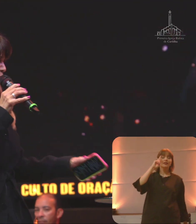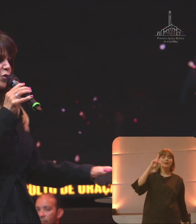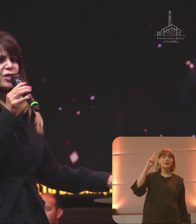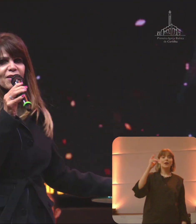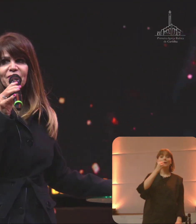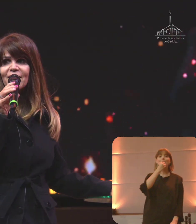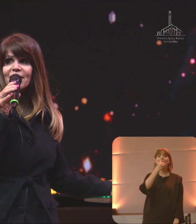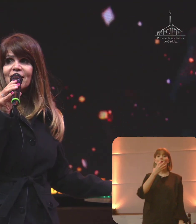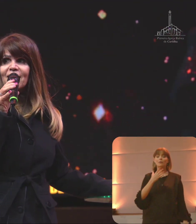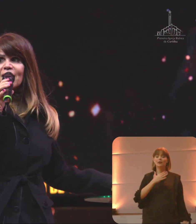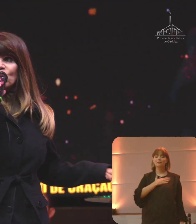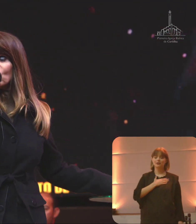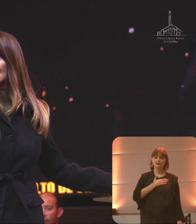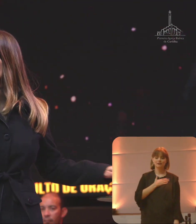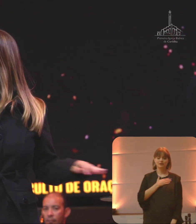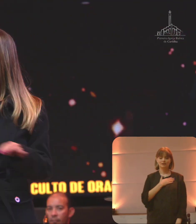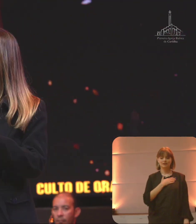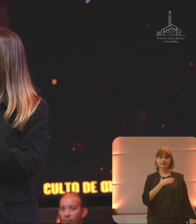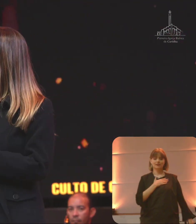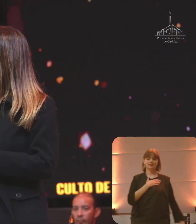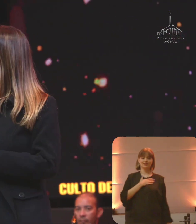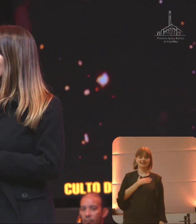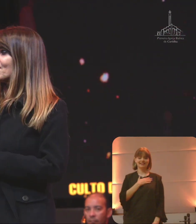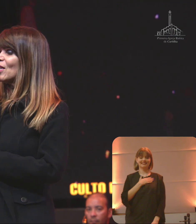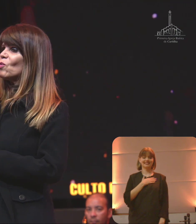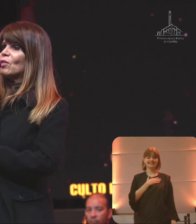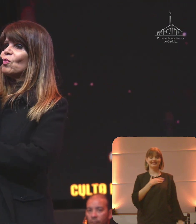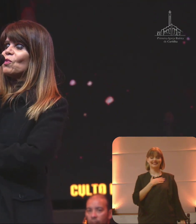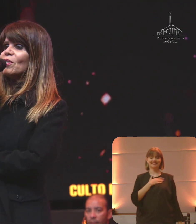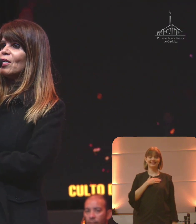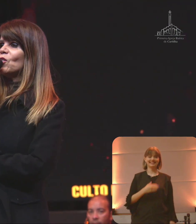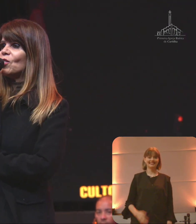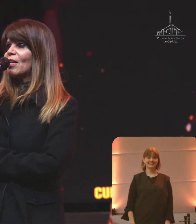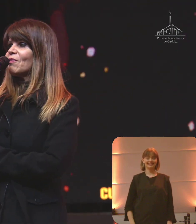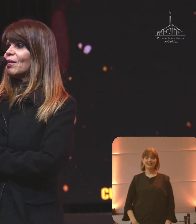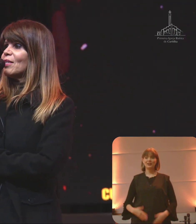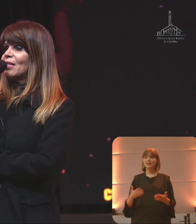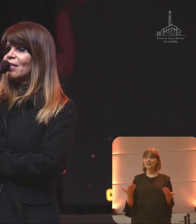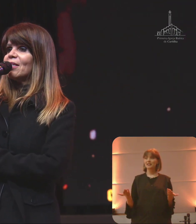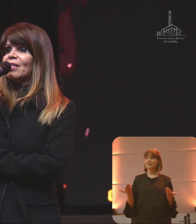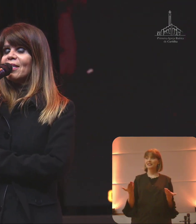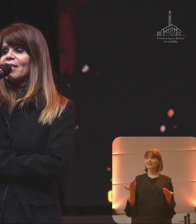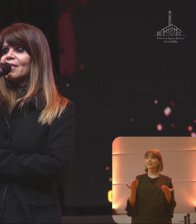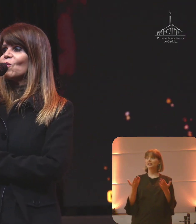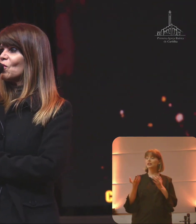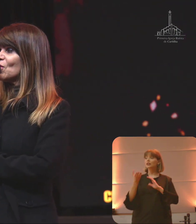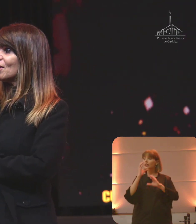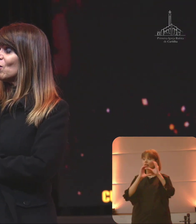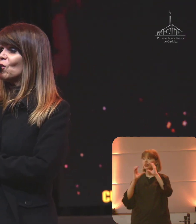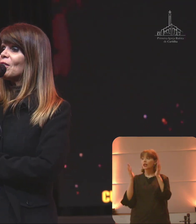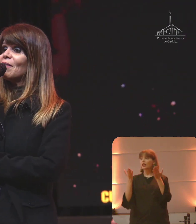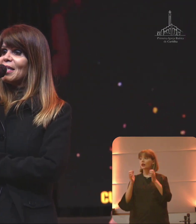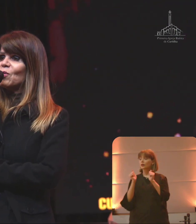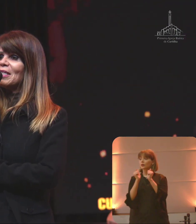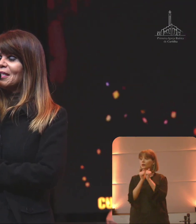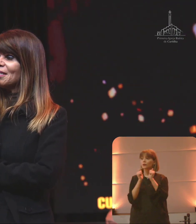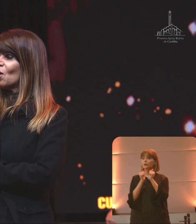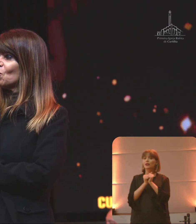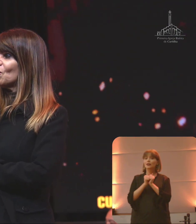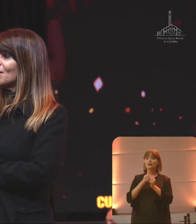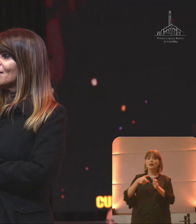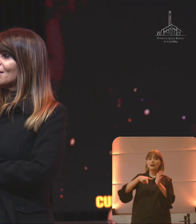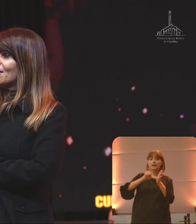Esse é um salmo de Davi. Enquanto a gente orava ali, enquanto a gente iria iniciar o nosso ensaio, a gente estava lendo